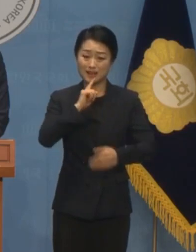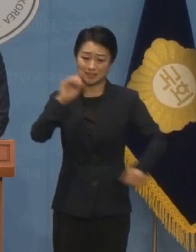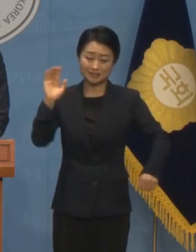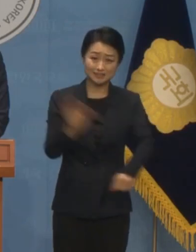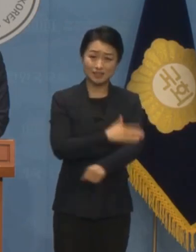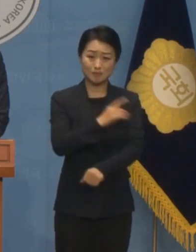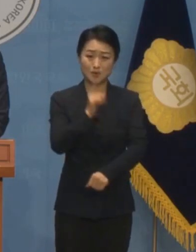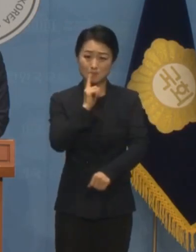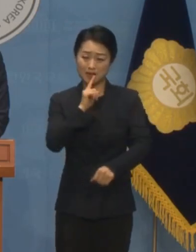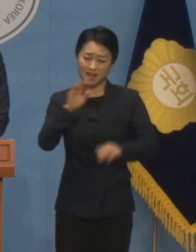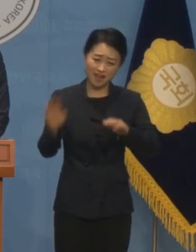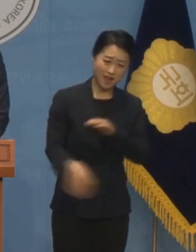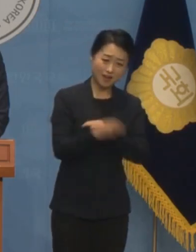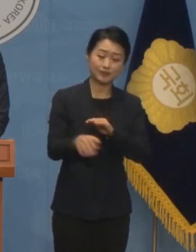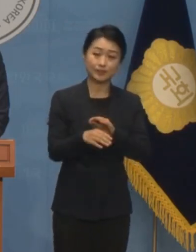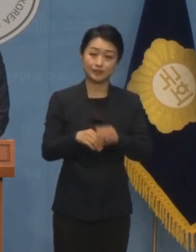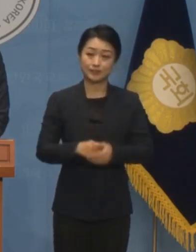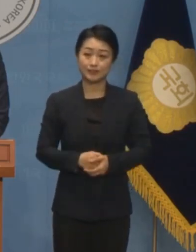겁니다.